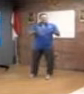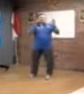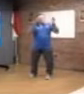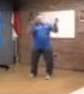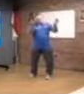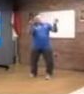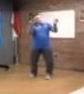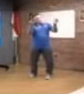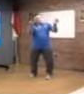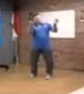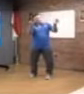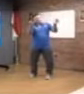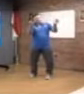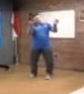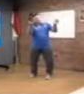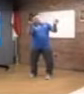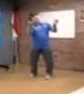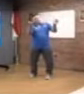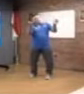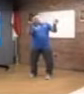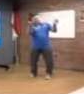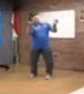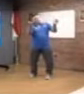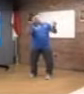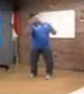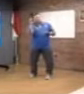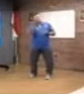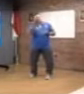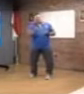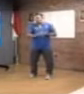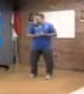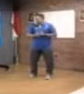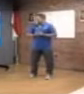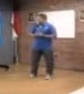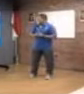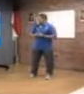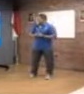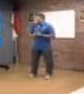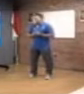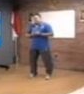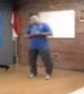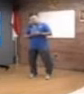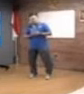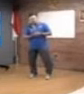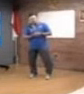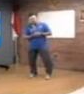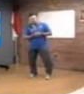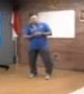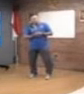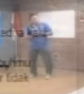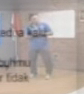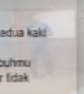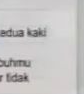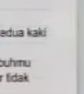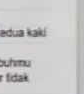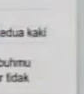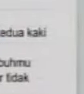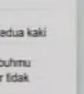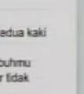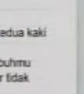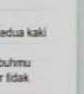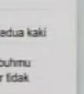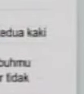Kita akan melihat cara bagaimana langkah-langkahnya untuk melakukan itu. Untuk langkah-langkah mempraktikkan gerak meloncat